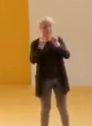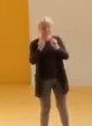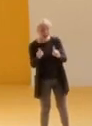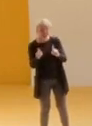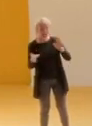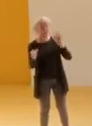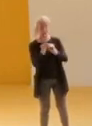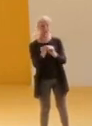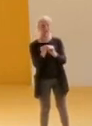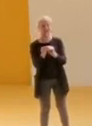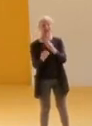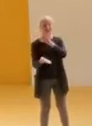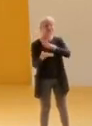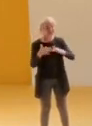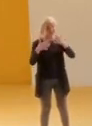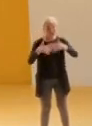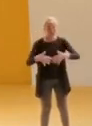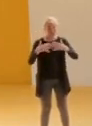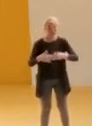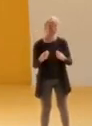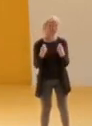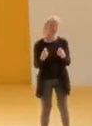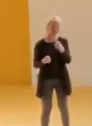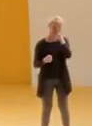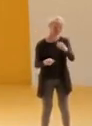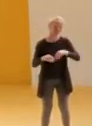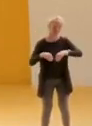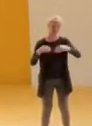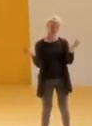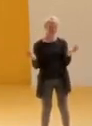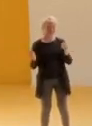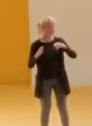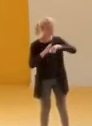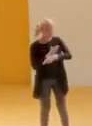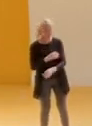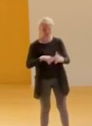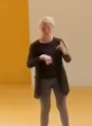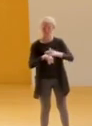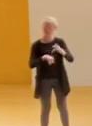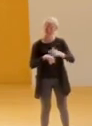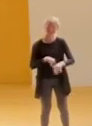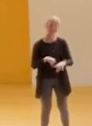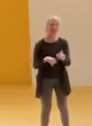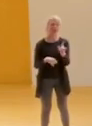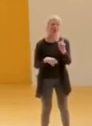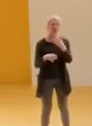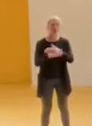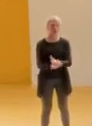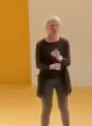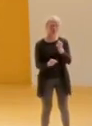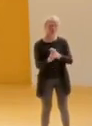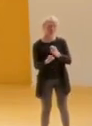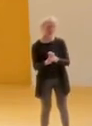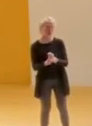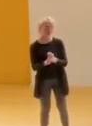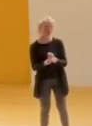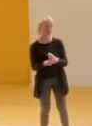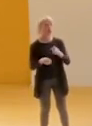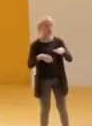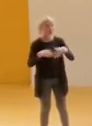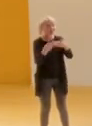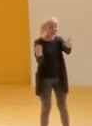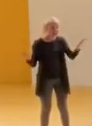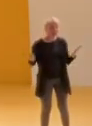że bez kalkulacji pieniężnej nie dałoby się rozwinąć głębokiego efektywnego podziału pracy dostarczającego materialnego